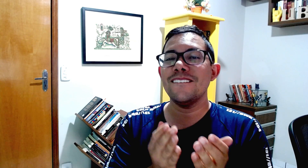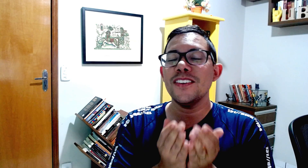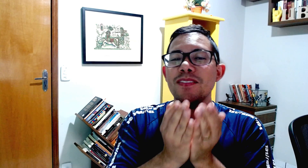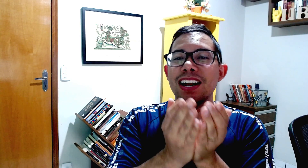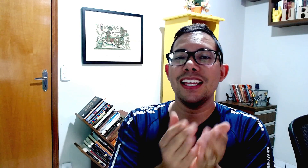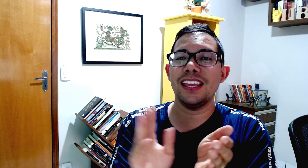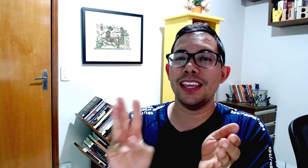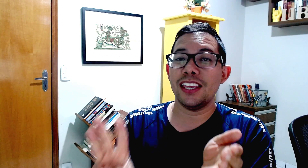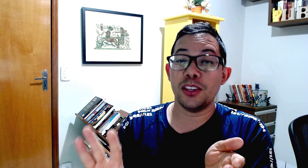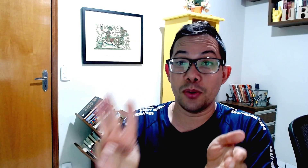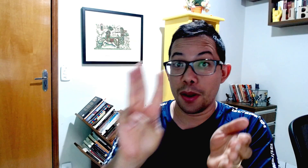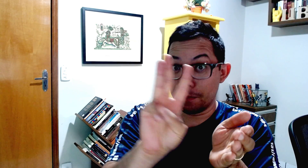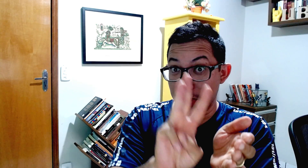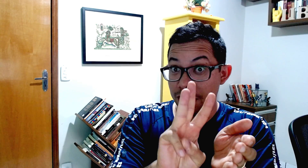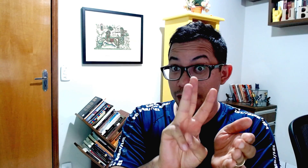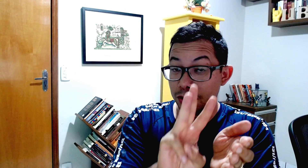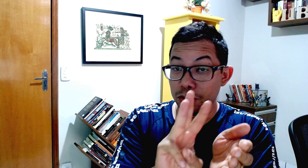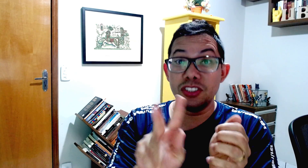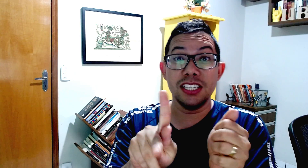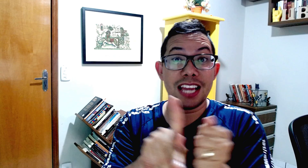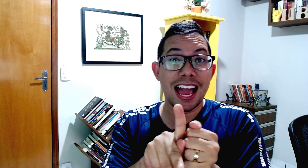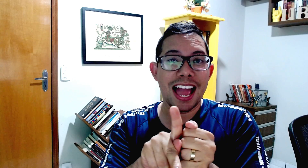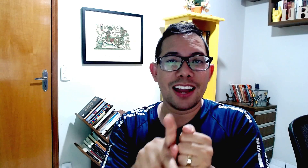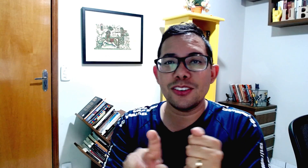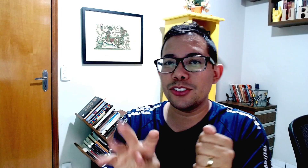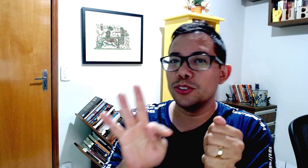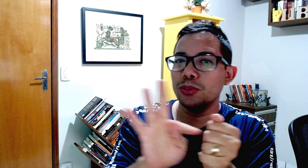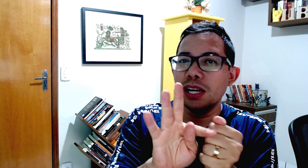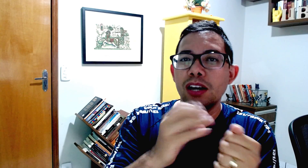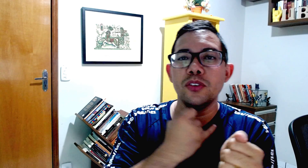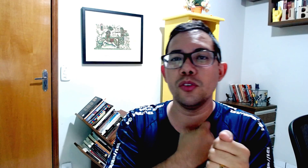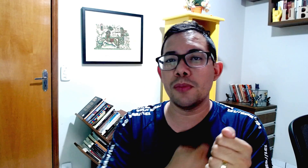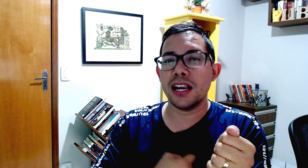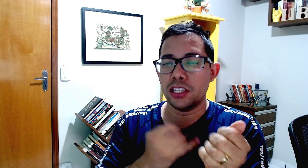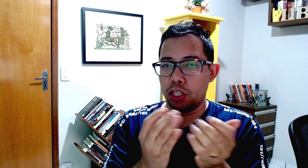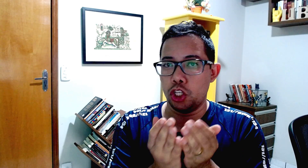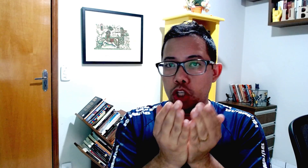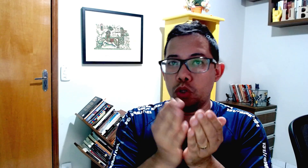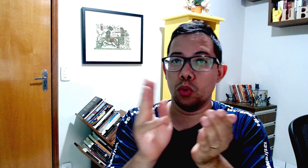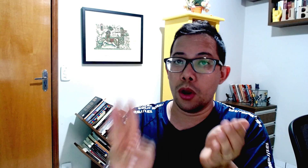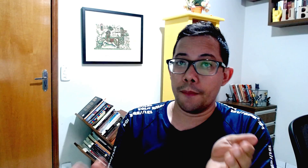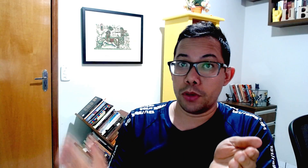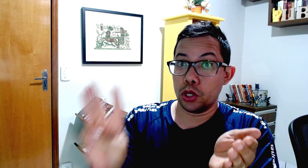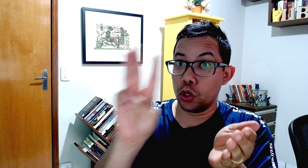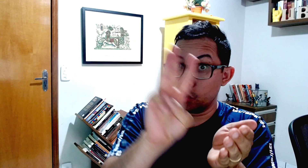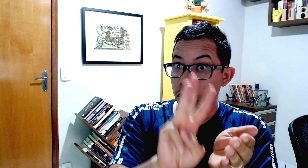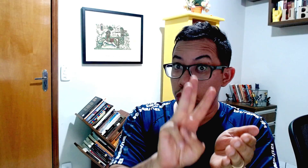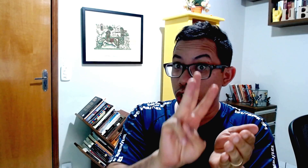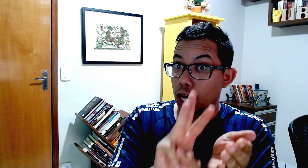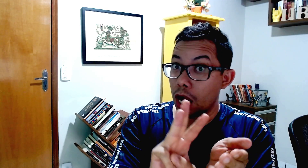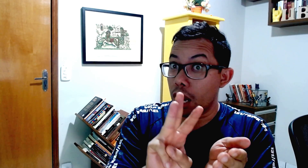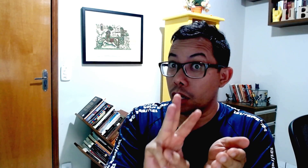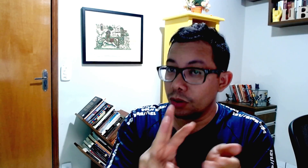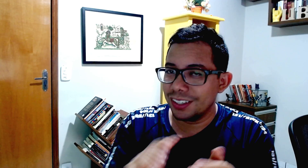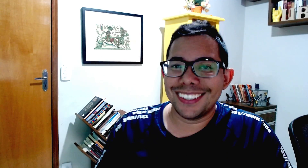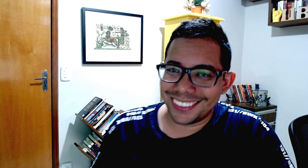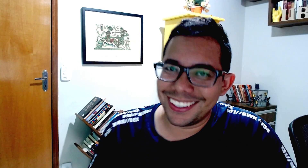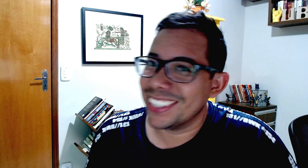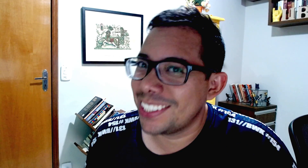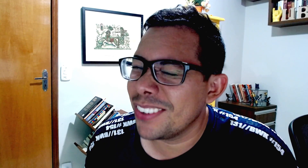no barquinho. Pedro, Tiago, João no barquinho. Pedro, Tiago. Percebeu que eu